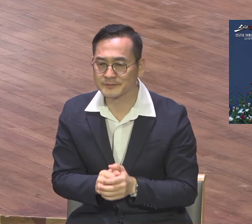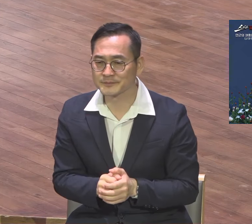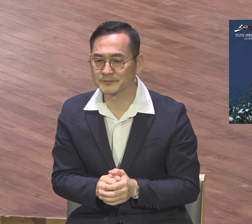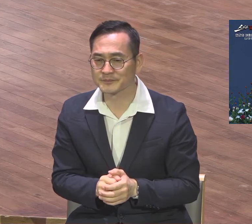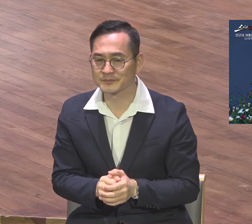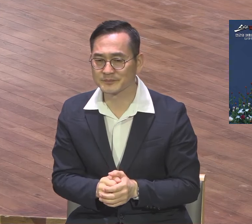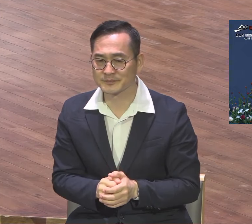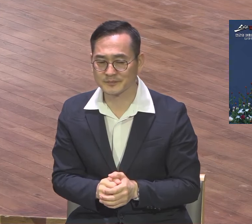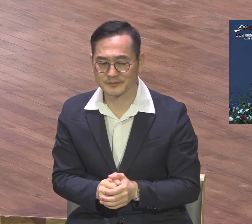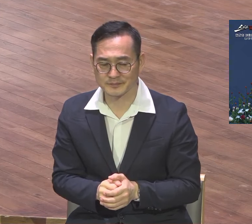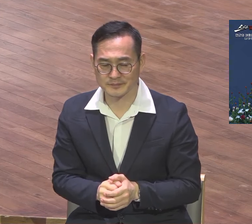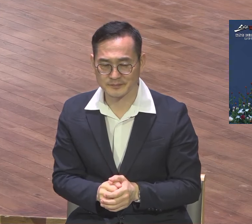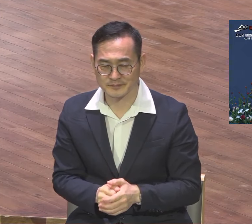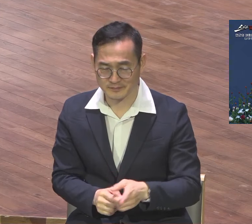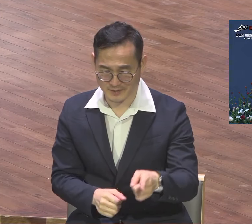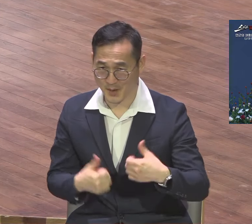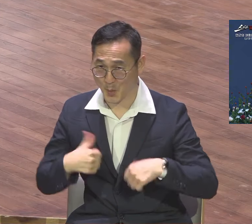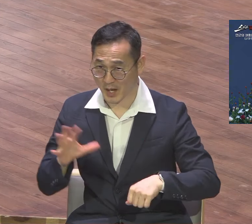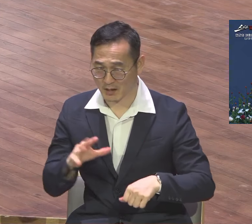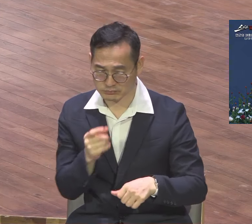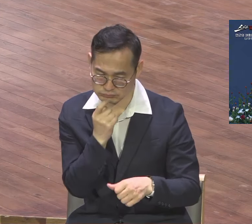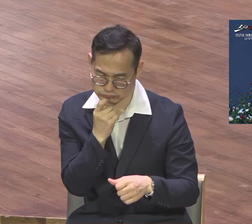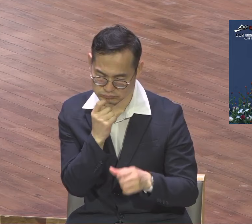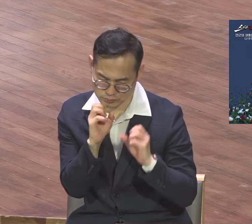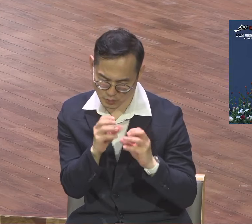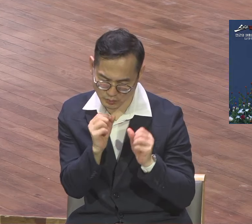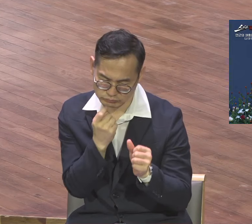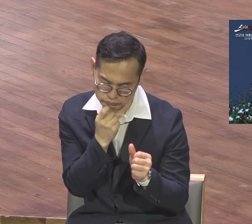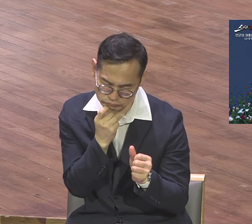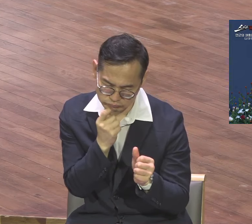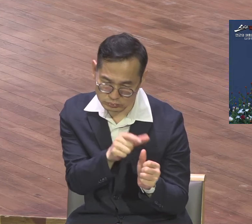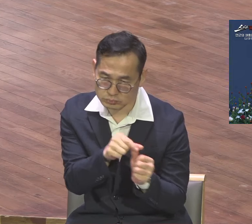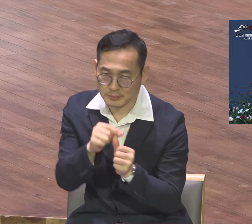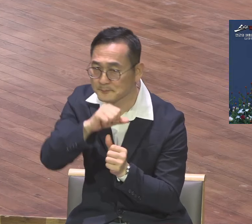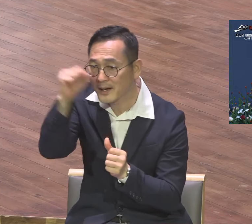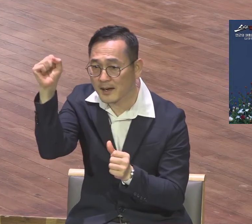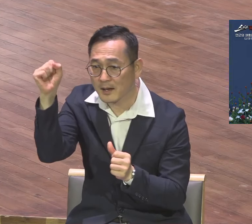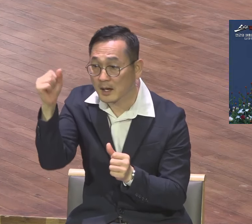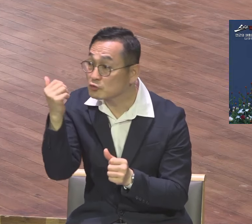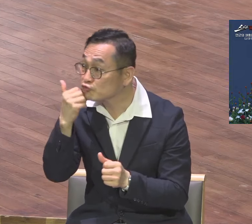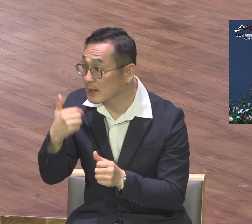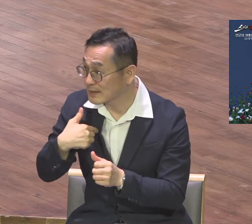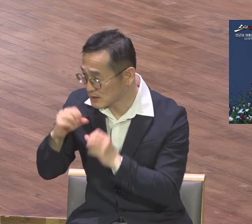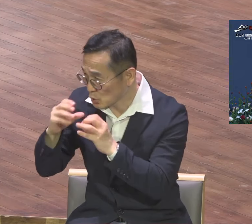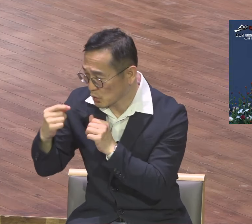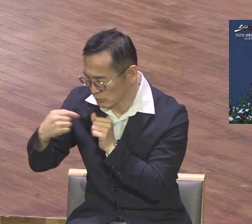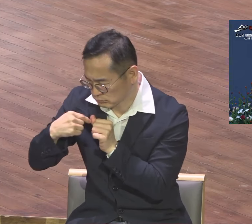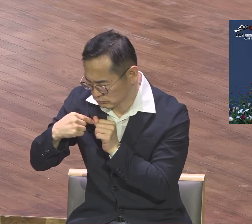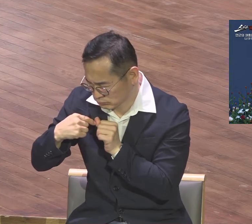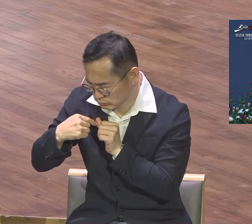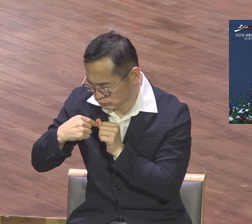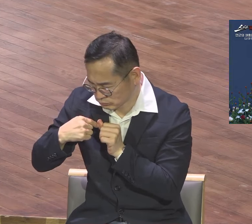누군가가 나를 단념하지 않냐고 계속해서 도전했기 때문에 지금 여러분 앉아있잖아요, 이 자리에.